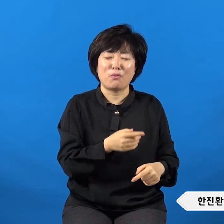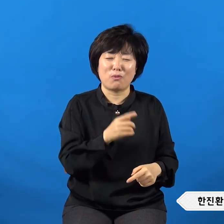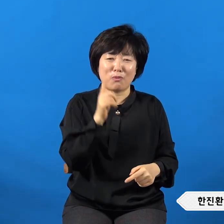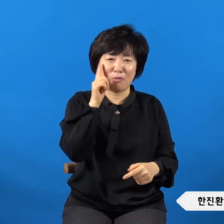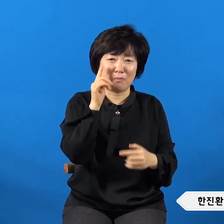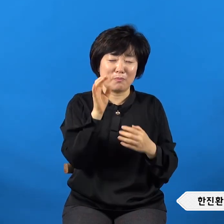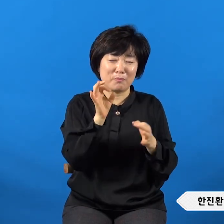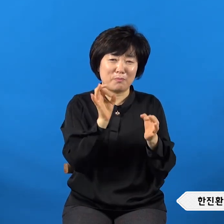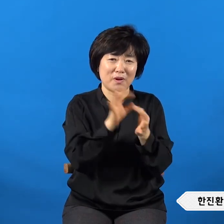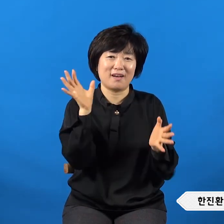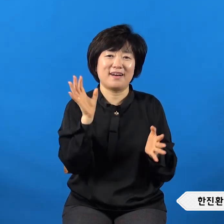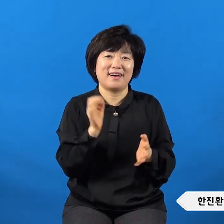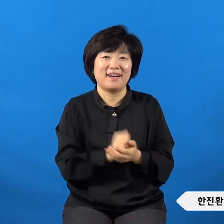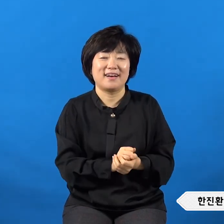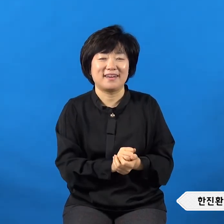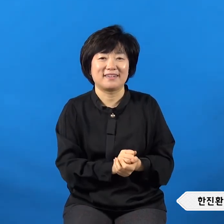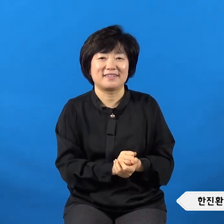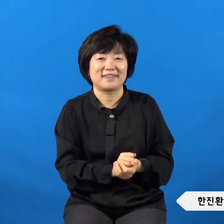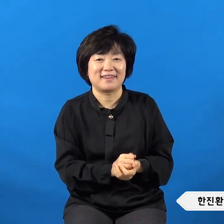있습니까?